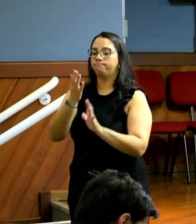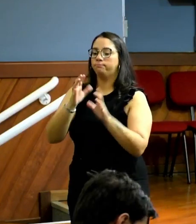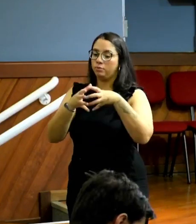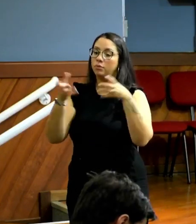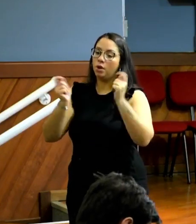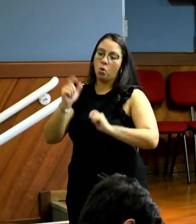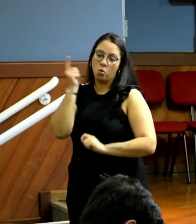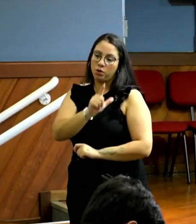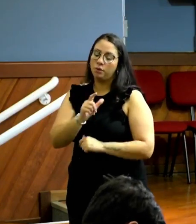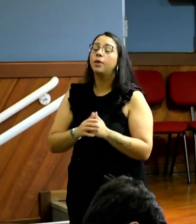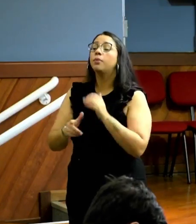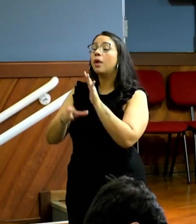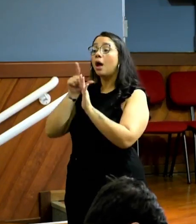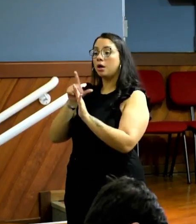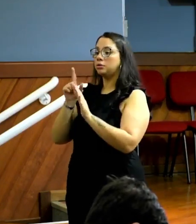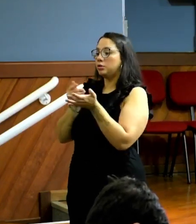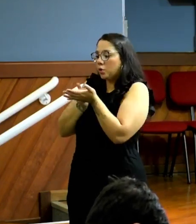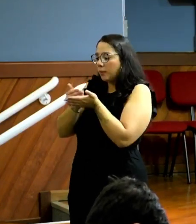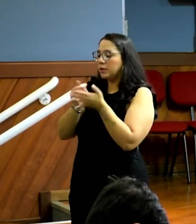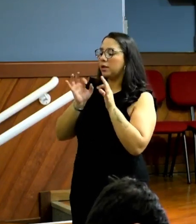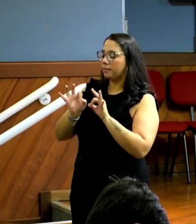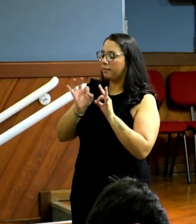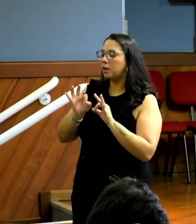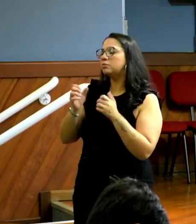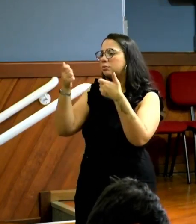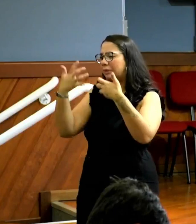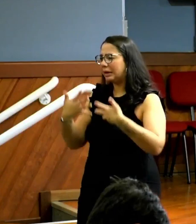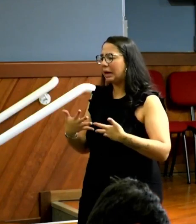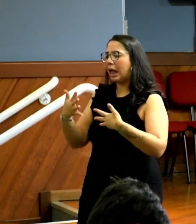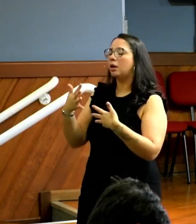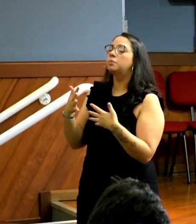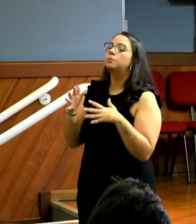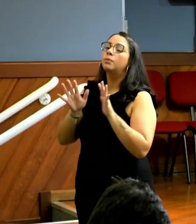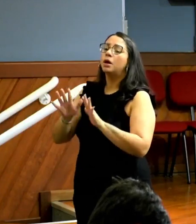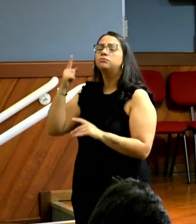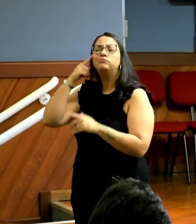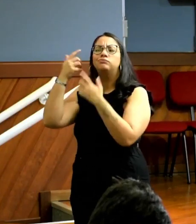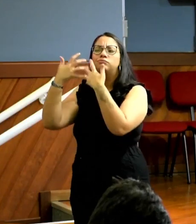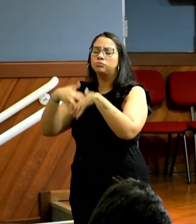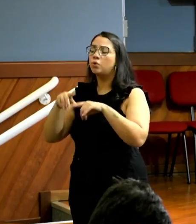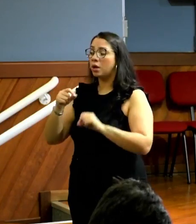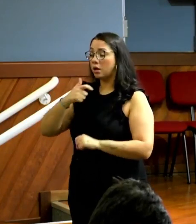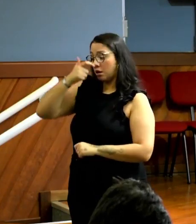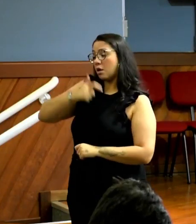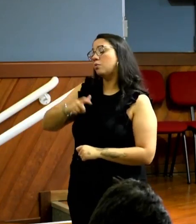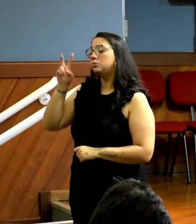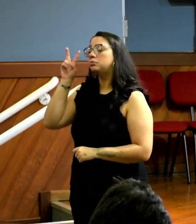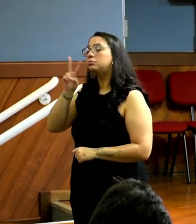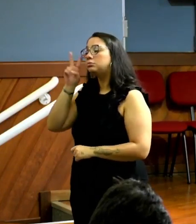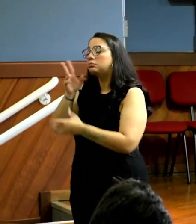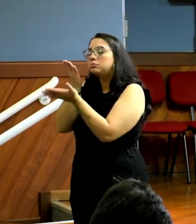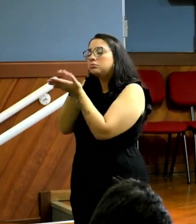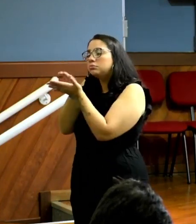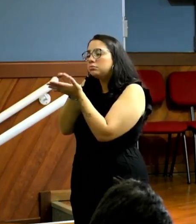importante, né, antes de começar até mesmo essa fala mais técnica, pensar que eu sou um historiador. Né, acho que